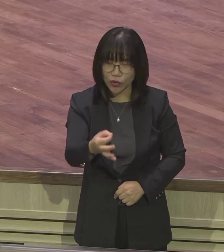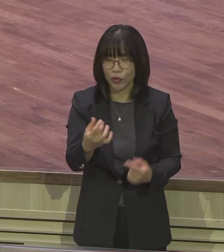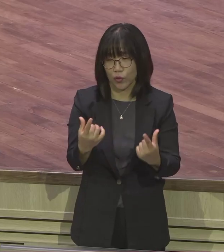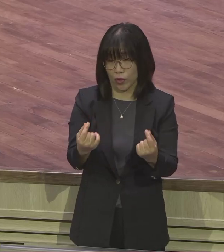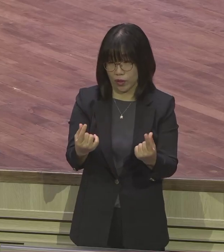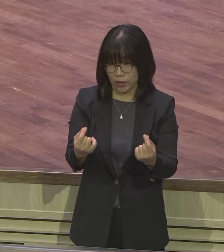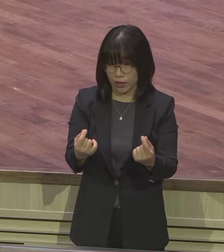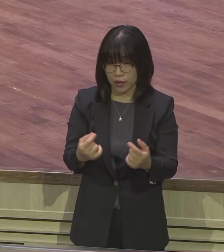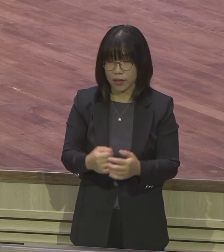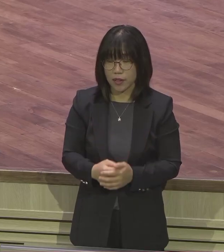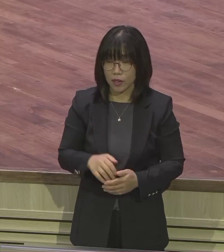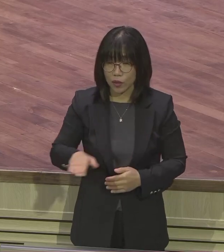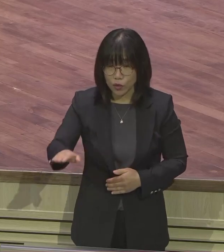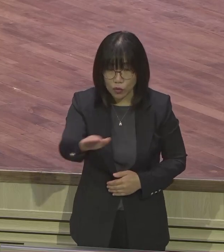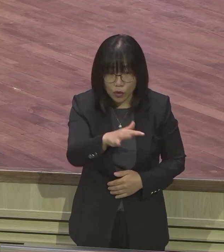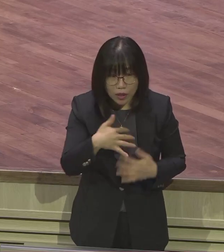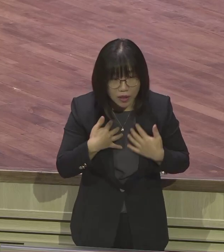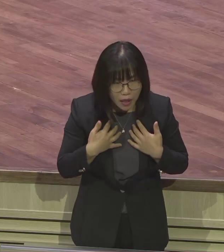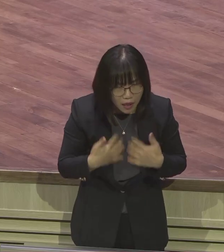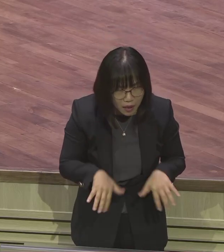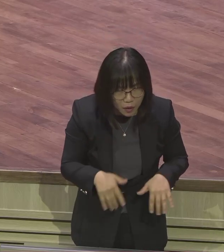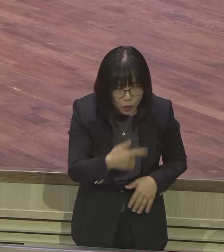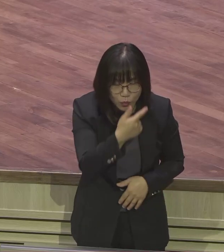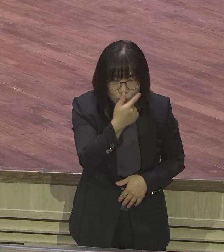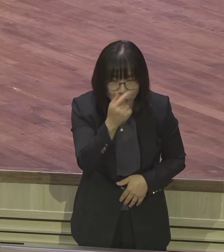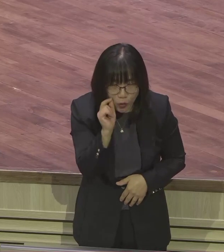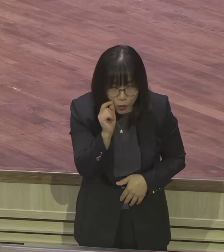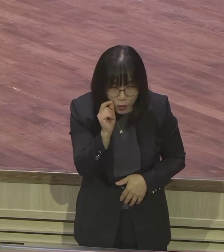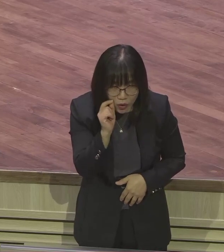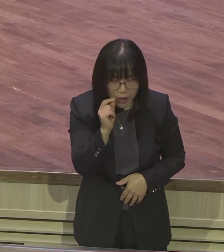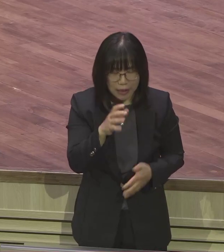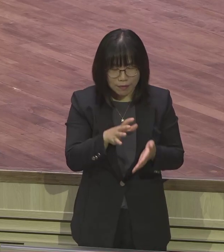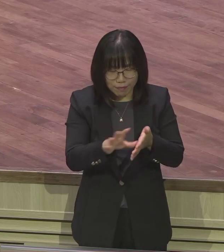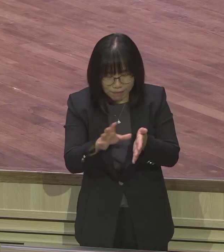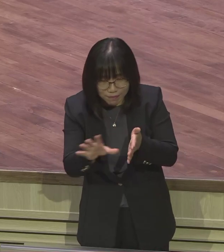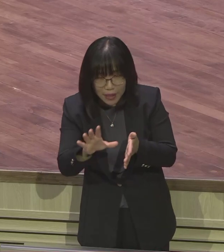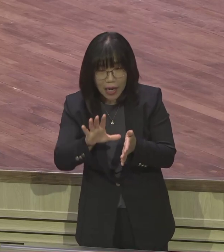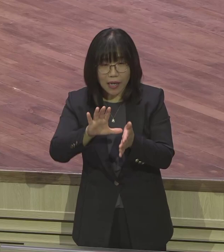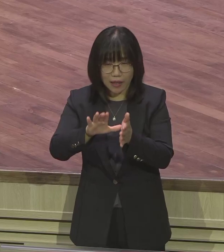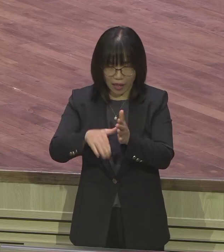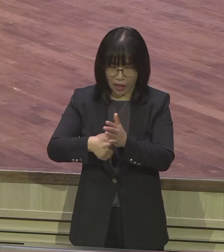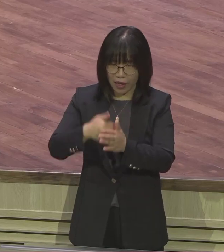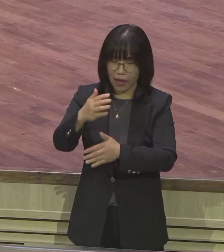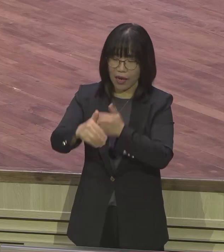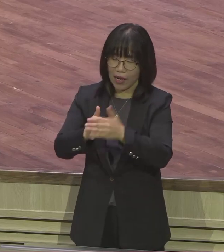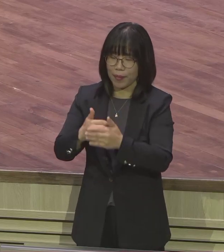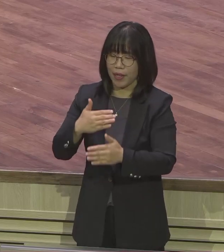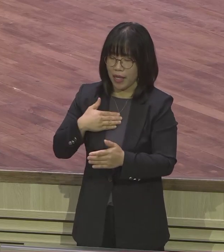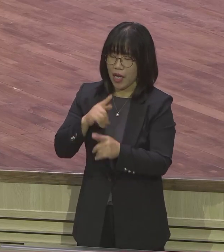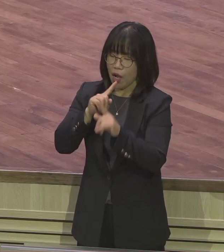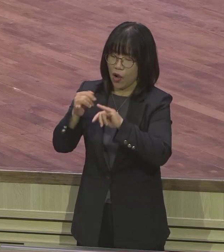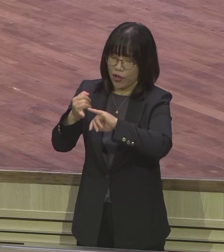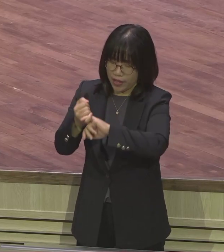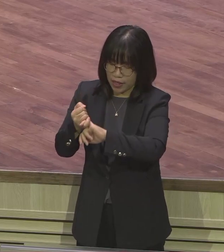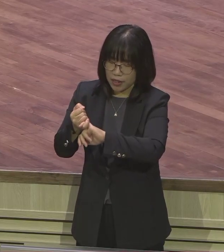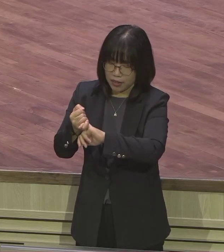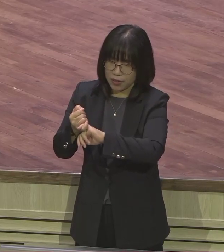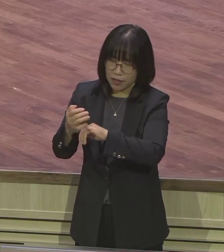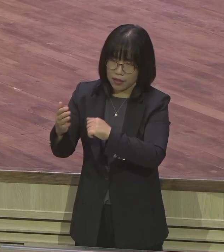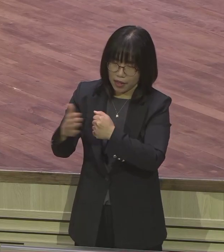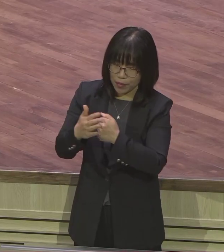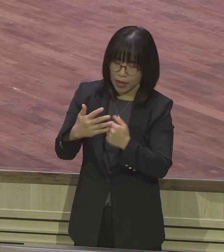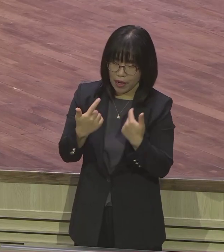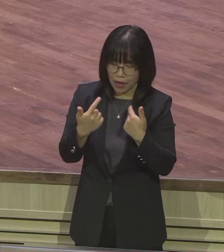우리가 가장 연약하고 부족했을 때 우리와 함께 있었던 그 하나님께서 언약 붙잡은 삶 속에는